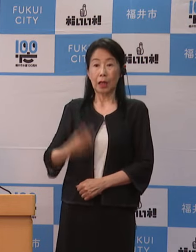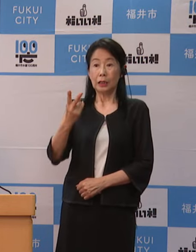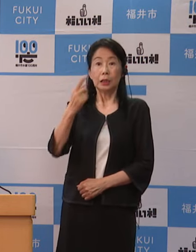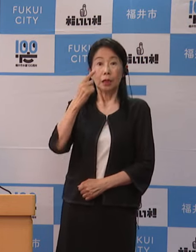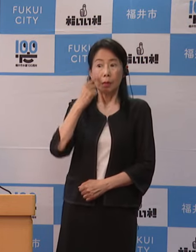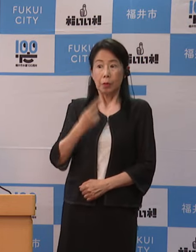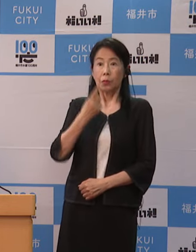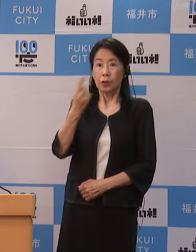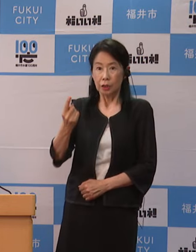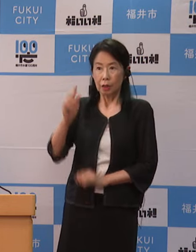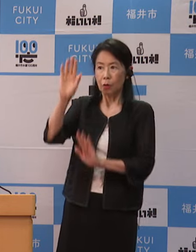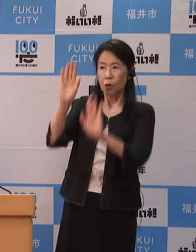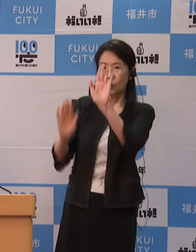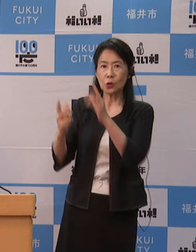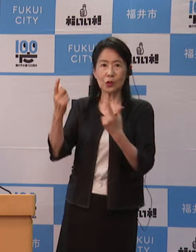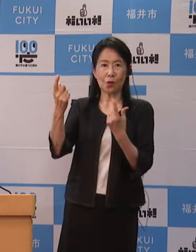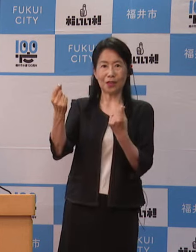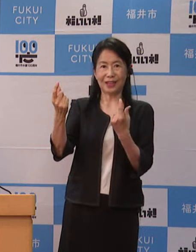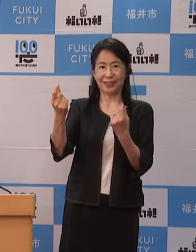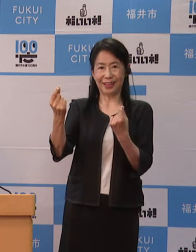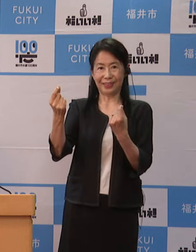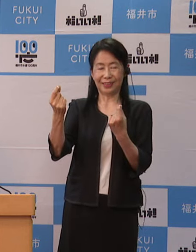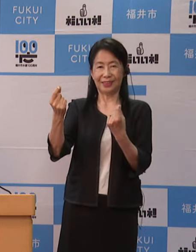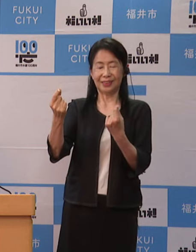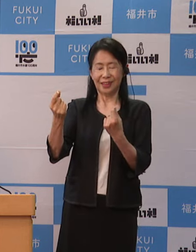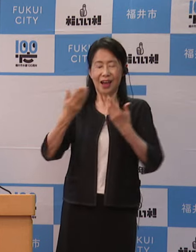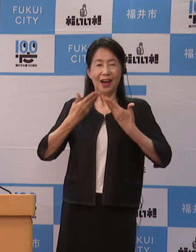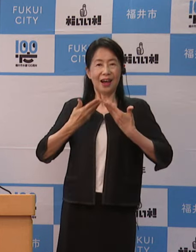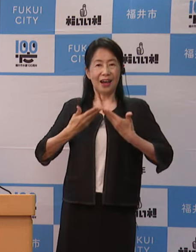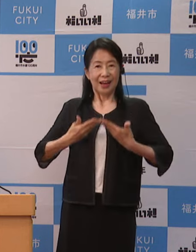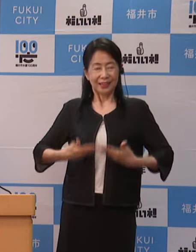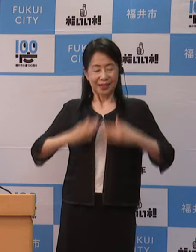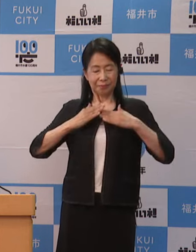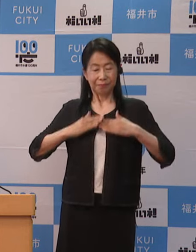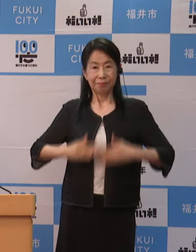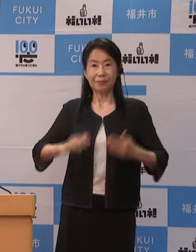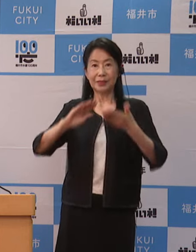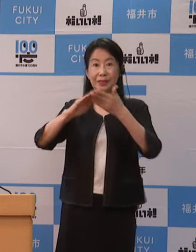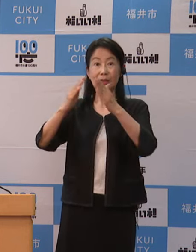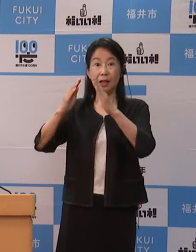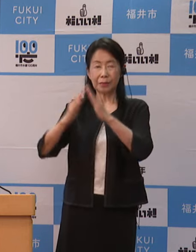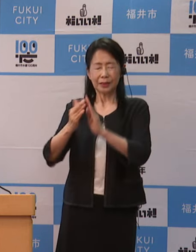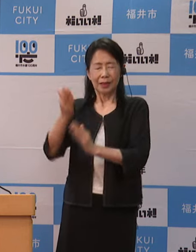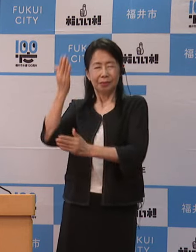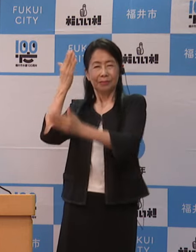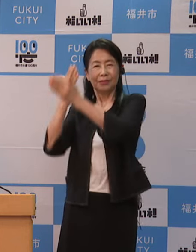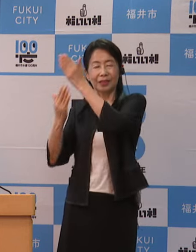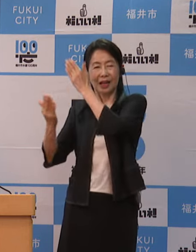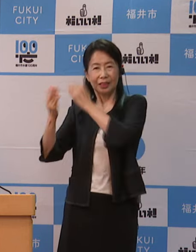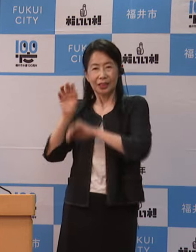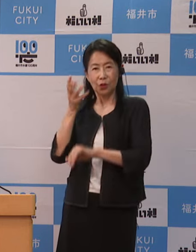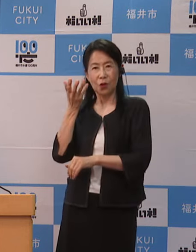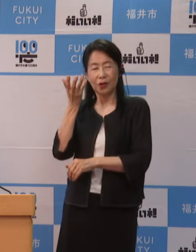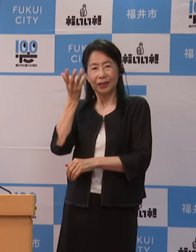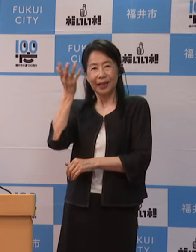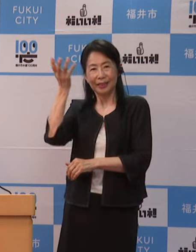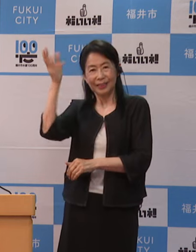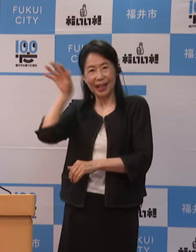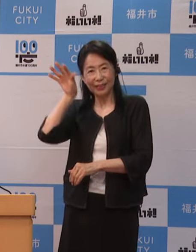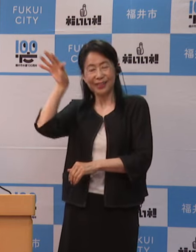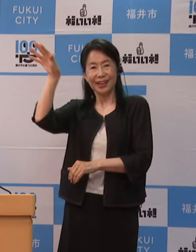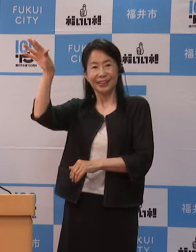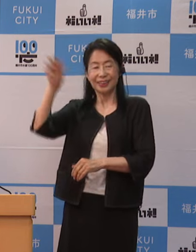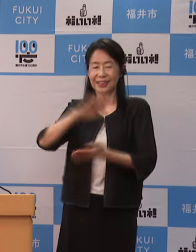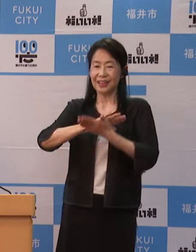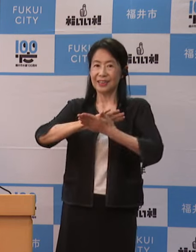印象は変わらずですね、非常に、安全な街であると、それから中世の面影を残す非常にきれいな美